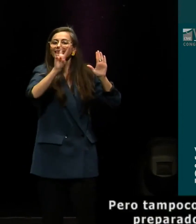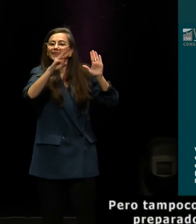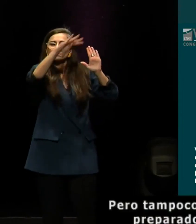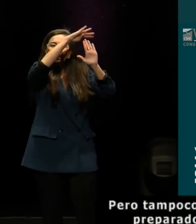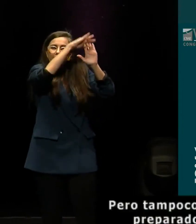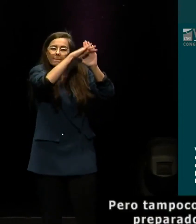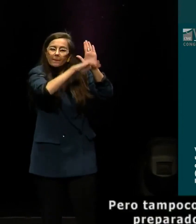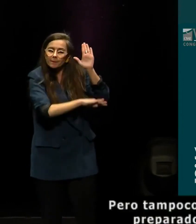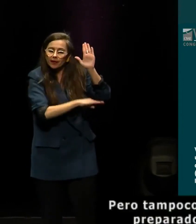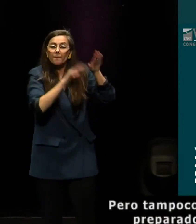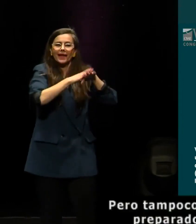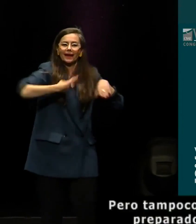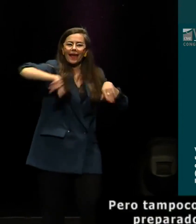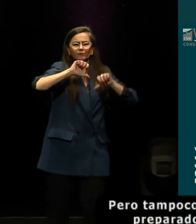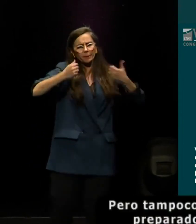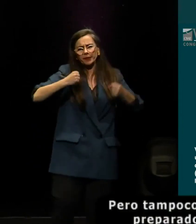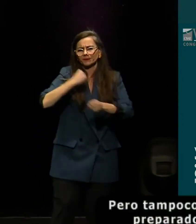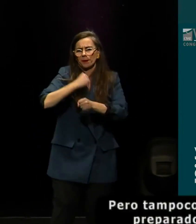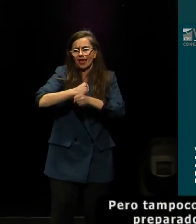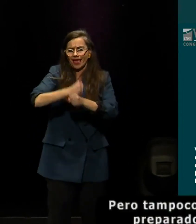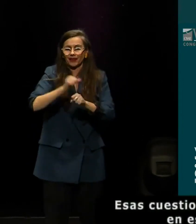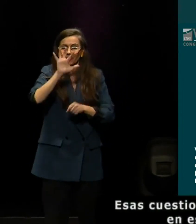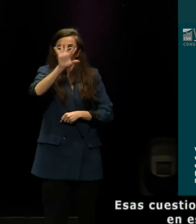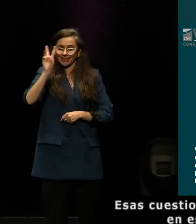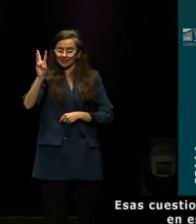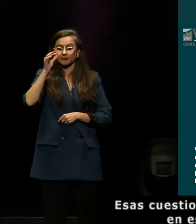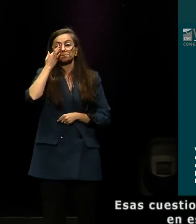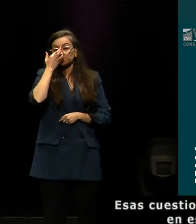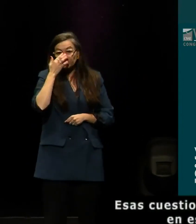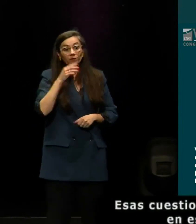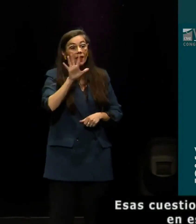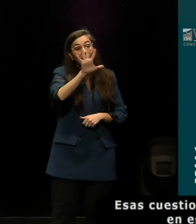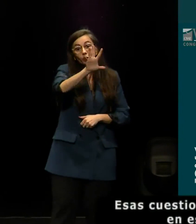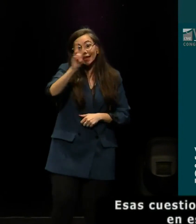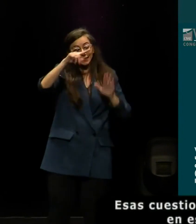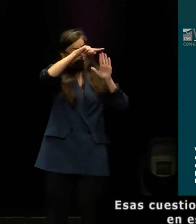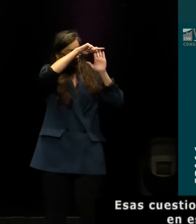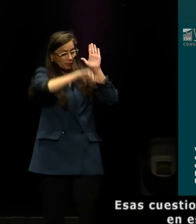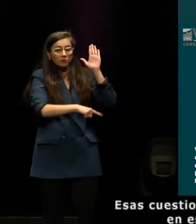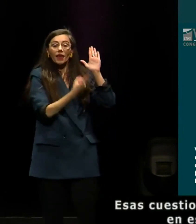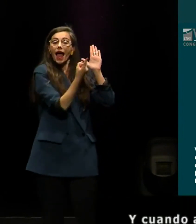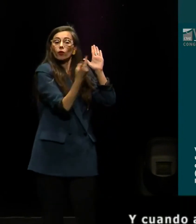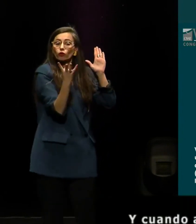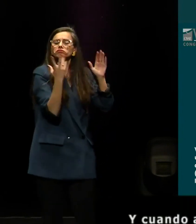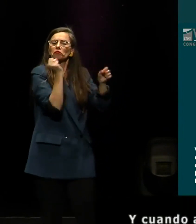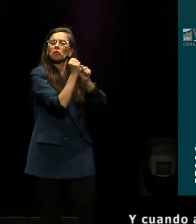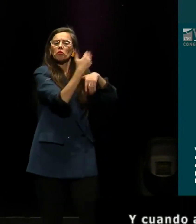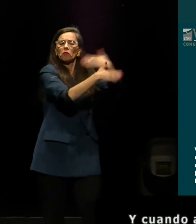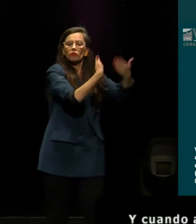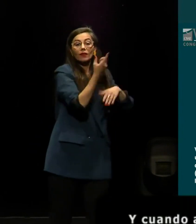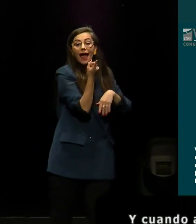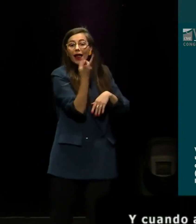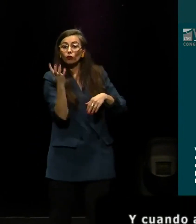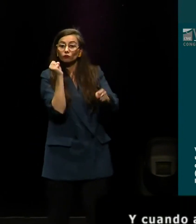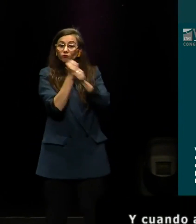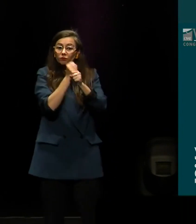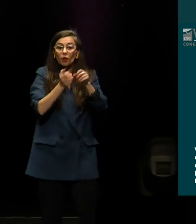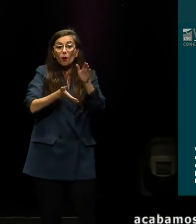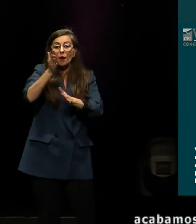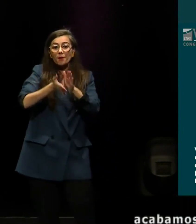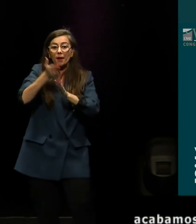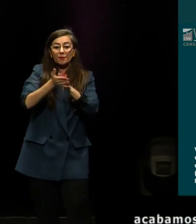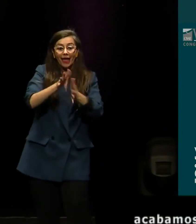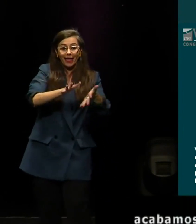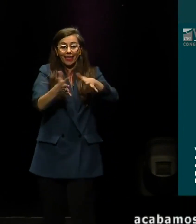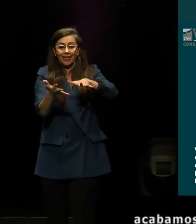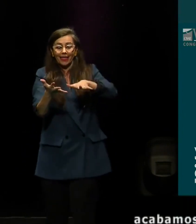se tomaron, 53 medidas, recuerdo que fueron, de esas 53 medidas, algunas se llevaron